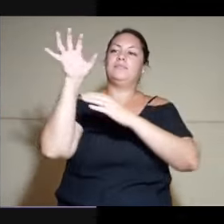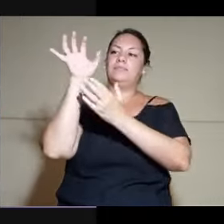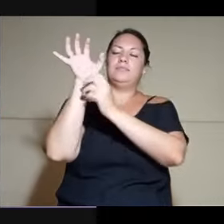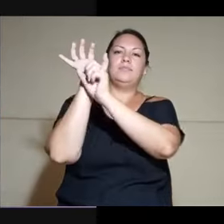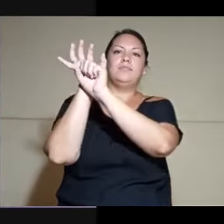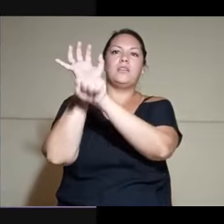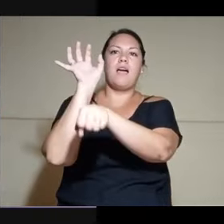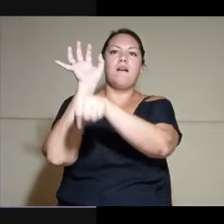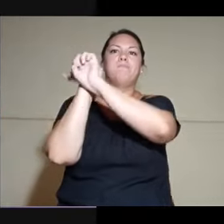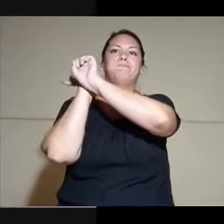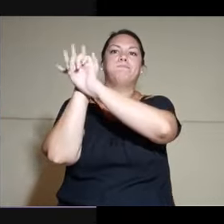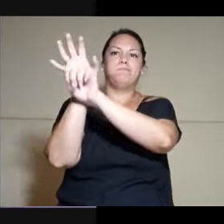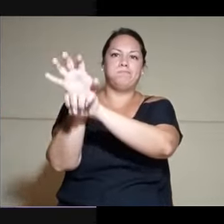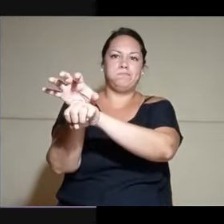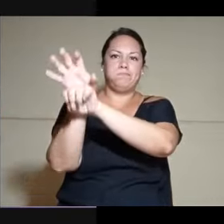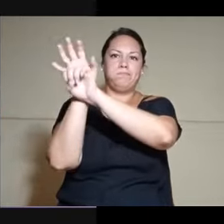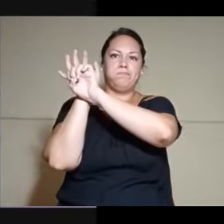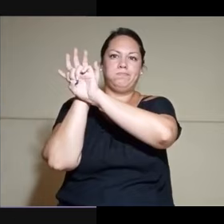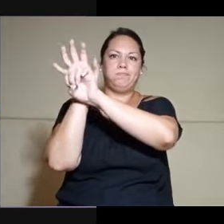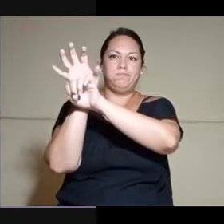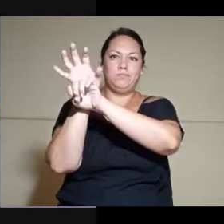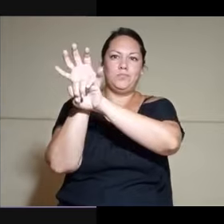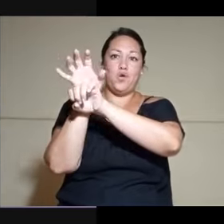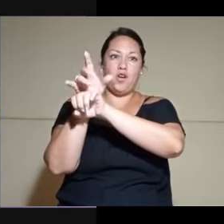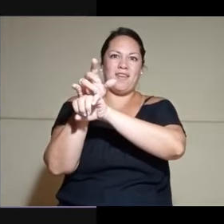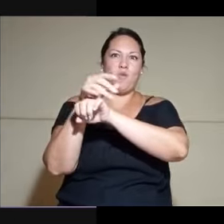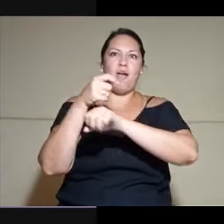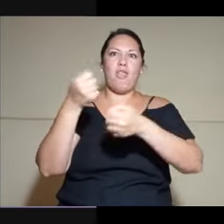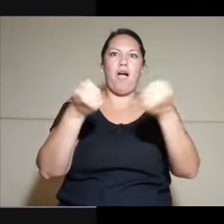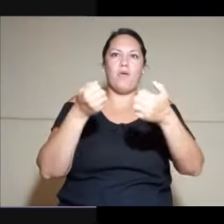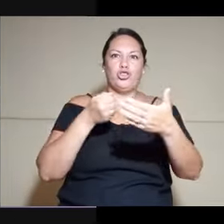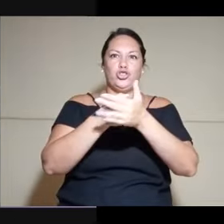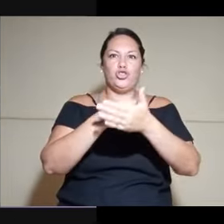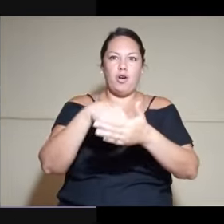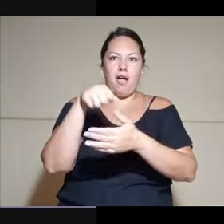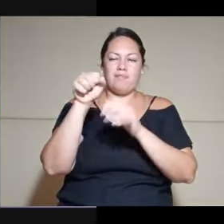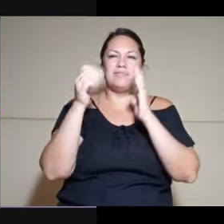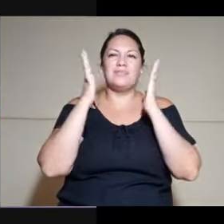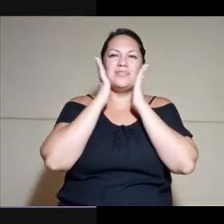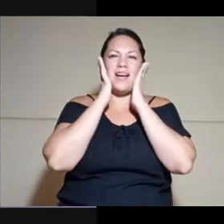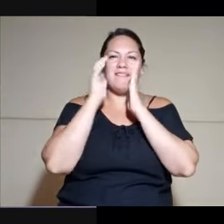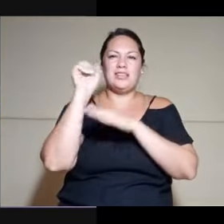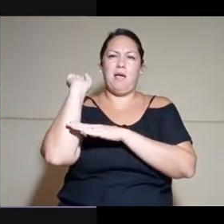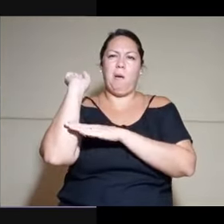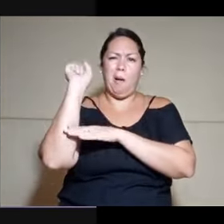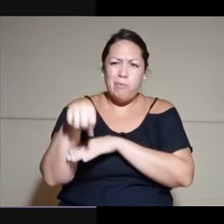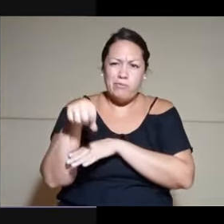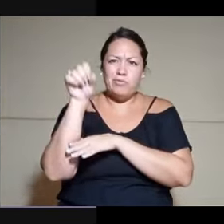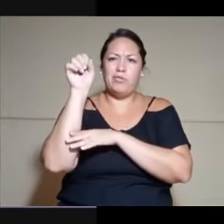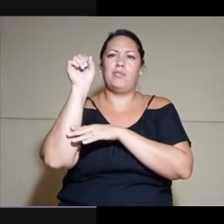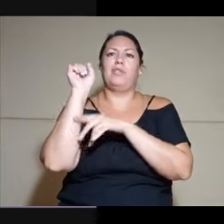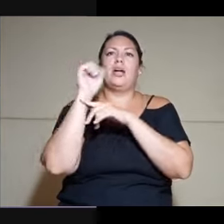del apoyacabeza. ¿Qué hace el apoyacabeza? Termina protegiendo el bulbo raquídeo, porque en el síndrome